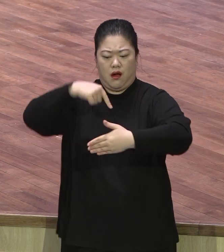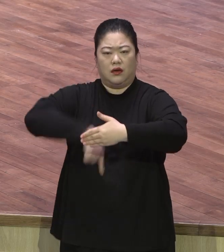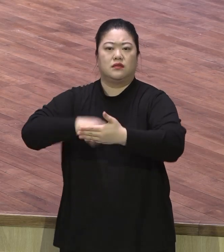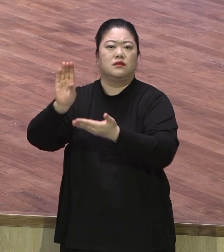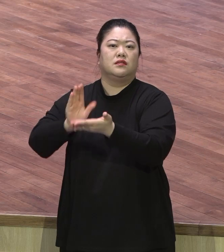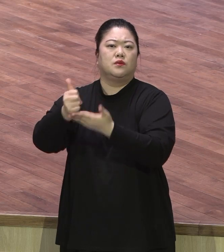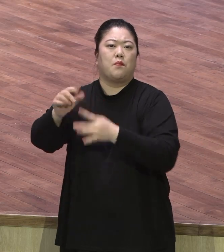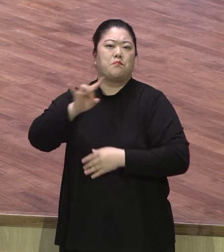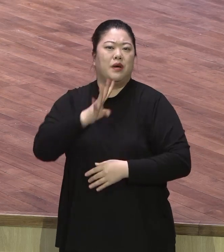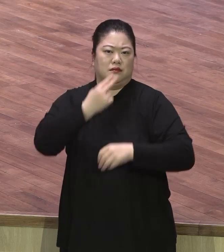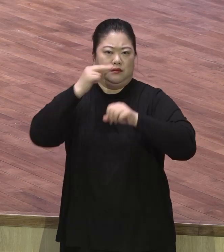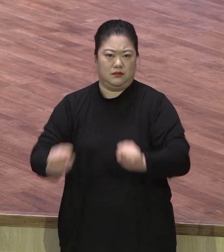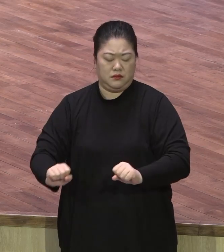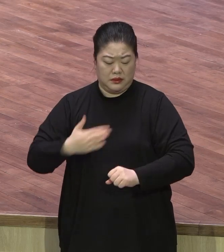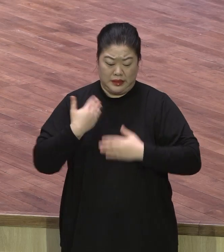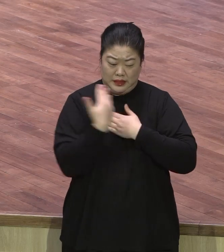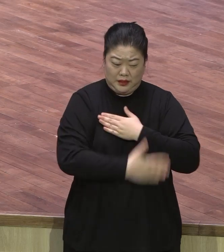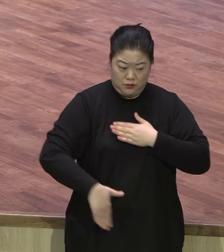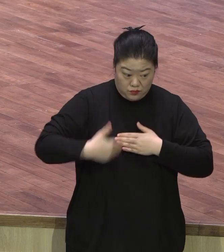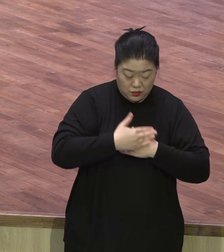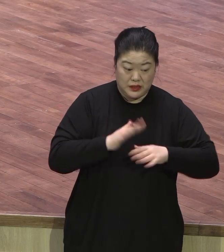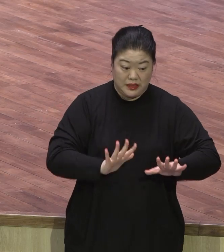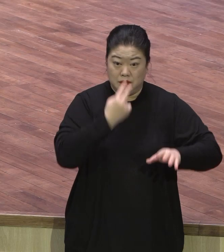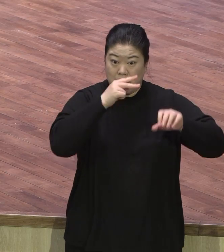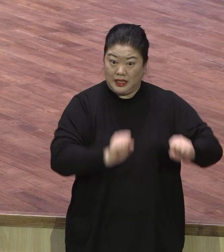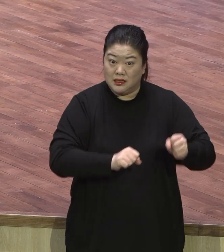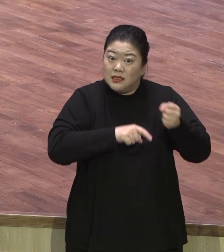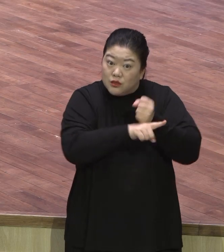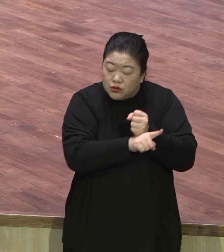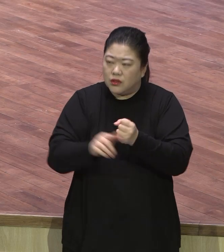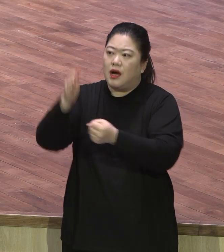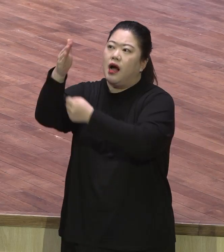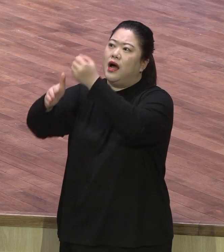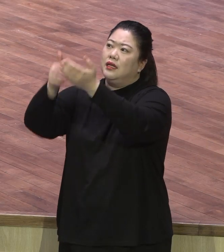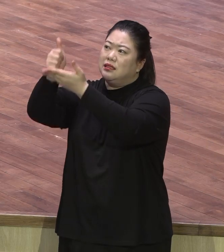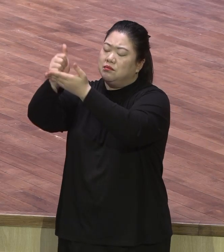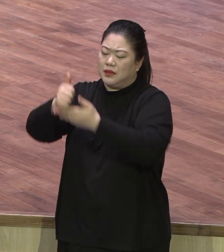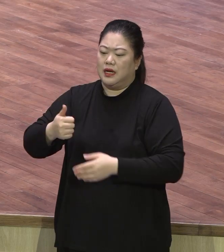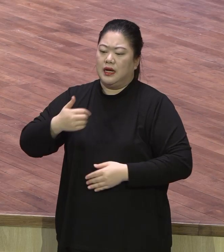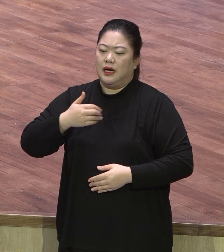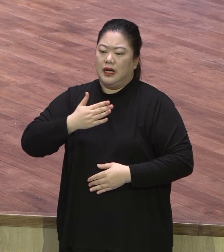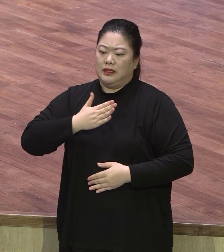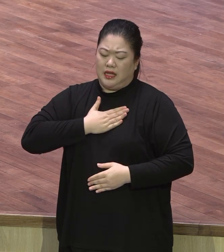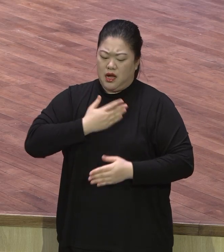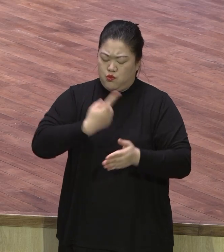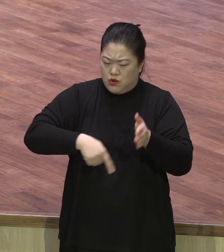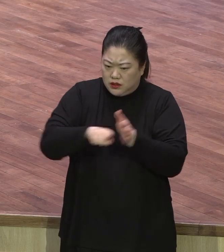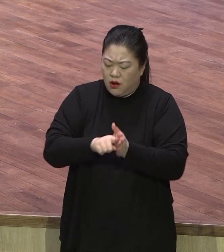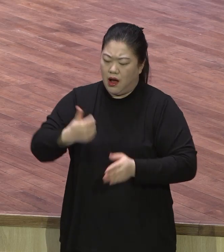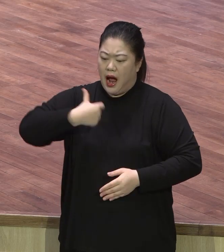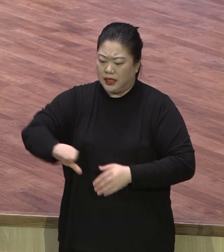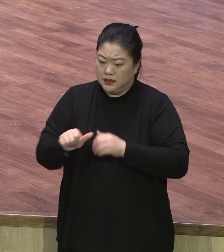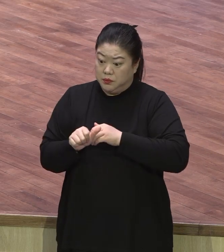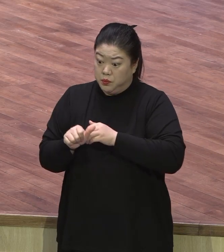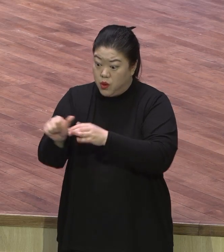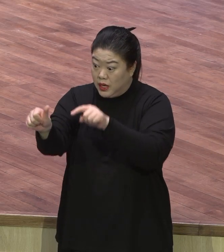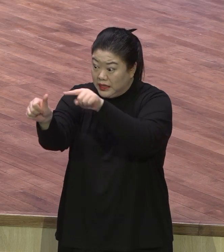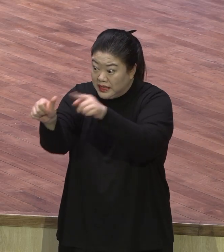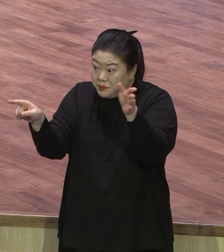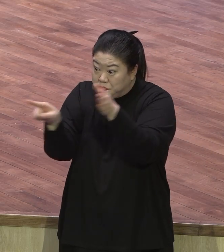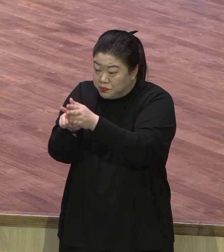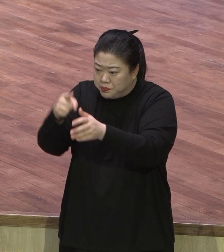이제 내가 육체 가운데 사는 것은 나를 사랑하사 나를 위하여 자기 자신을 버리신 하나님의 아들 믿는 믿음 안에서 사는